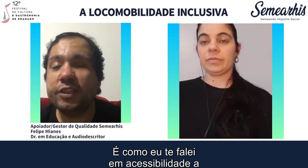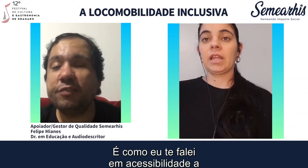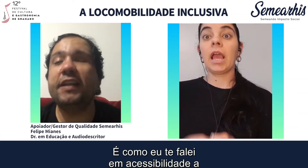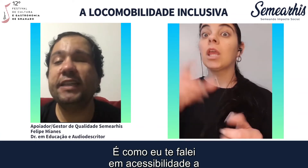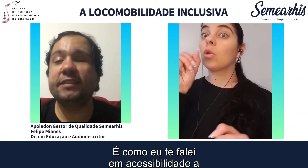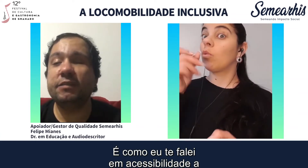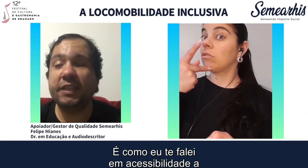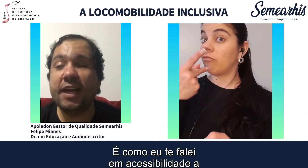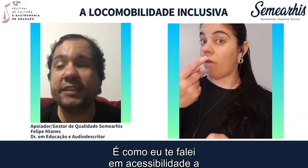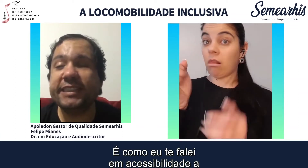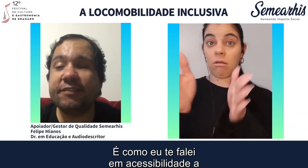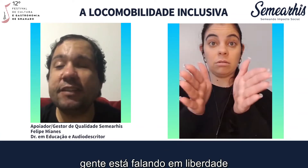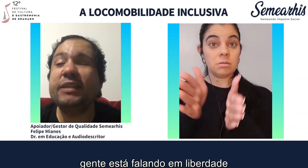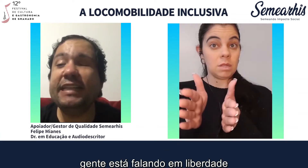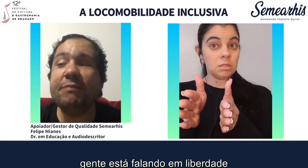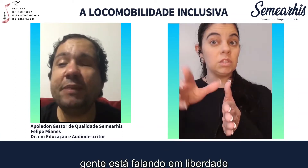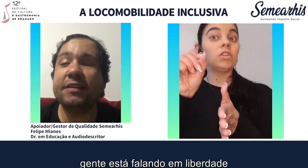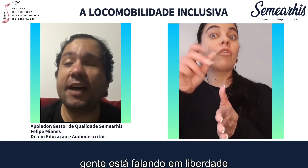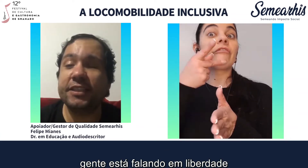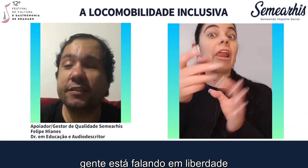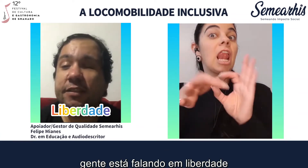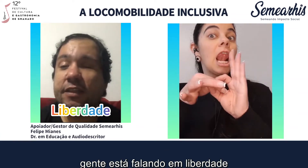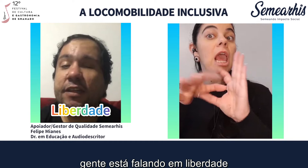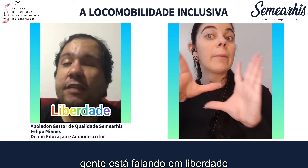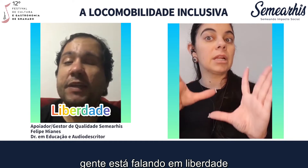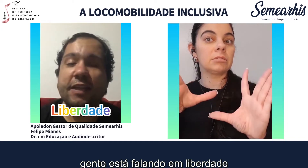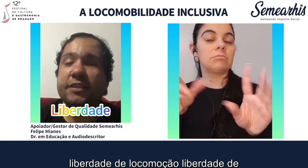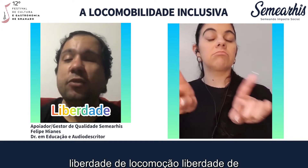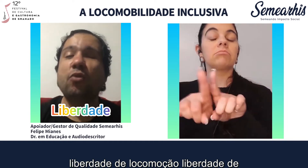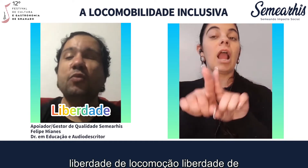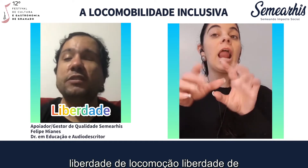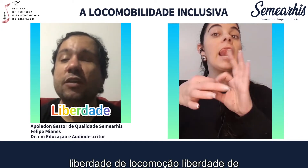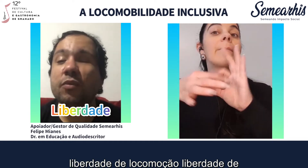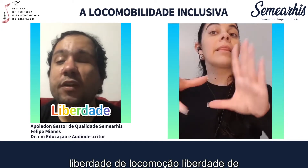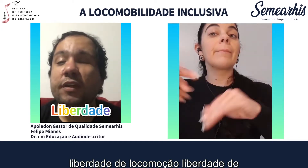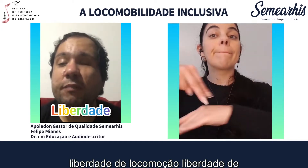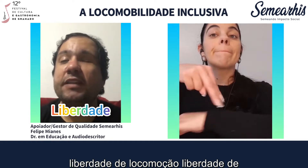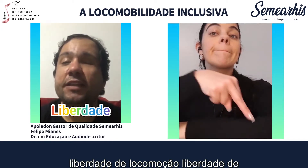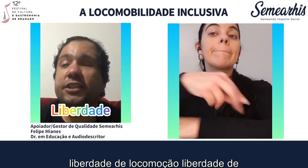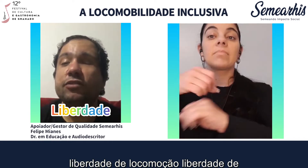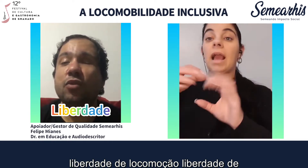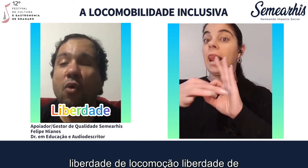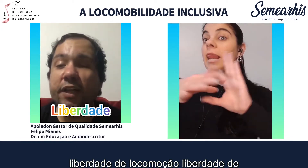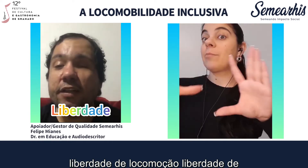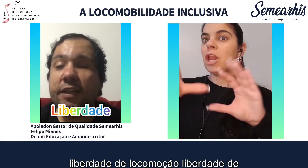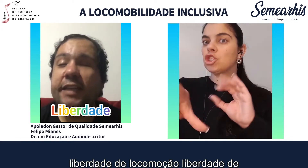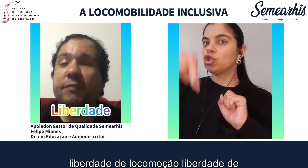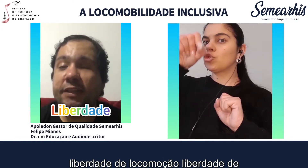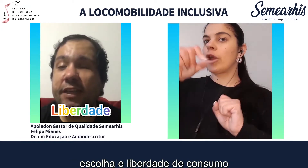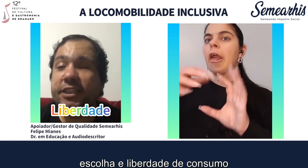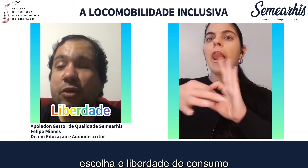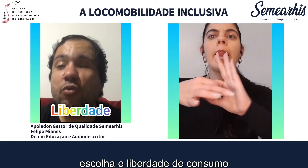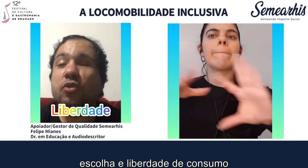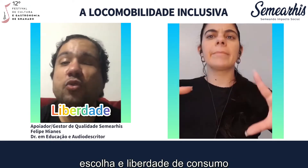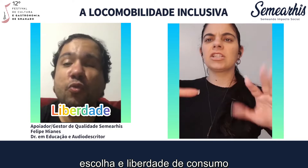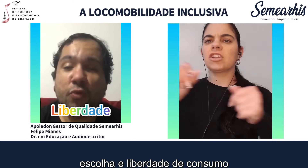quando a gente fala em acessibilidade, a gente está falando em liberdade. Liberdade de locomoção, liberdade de escolha e